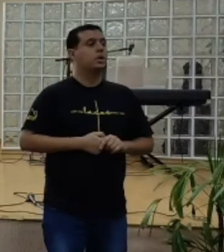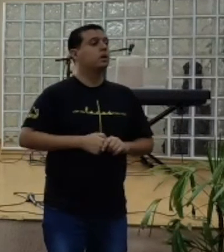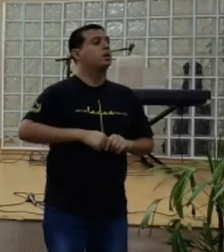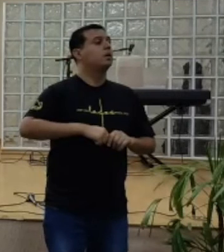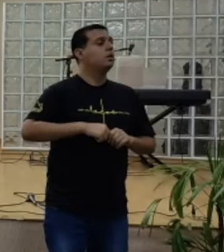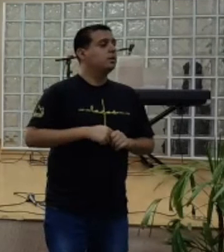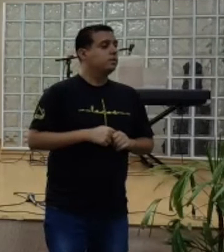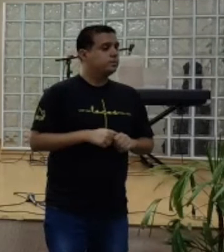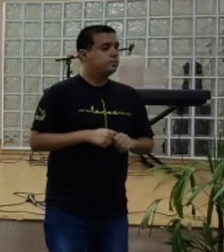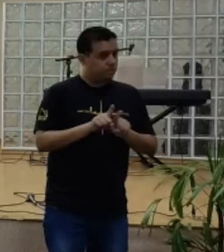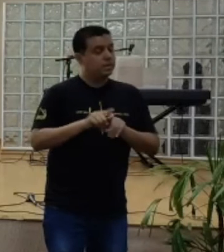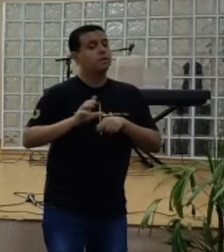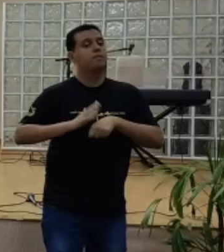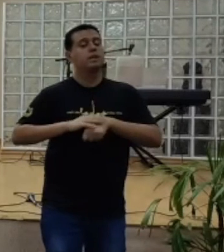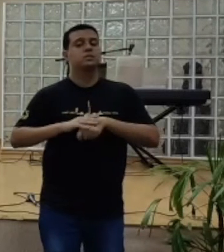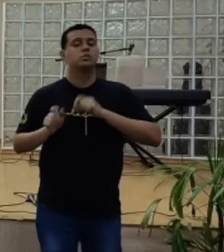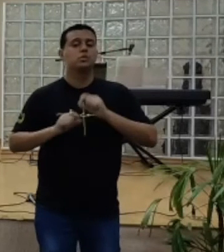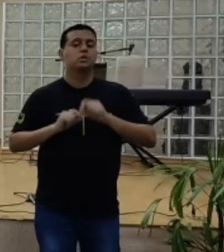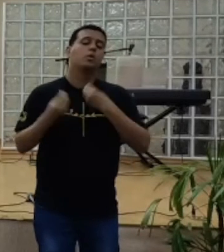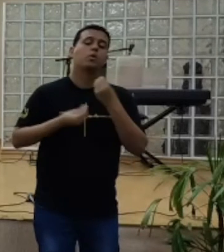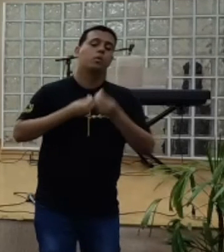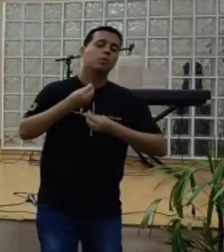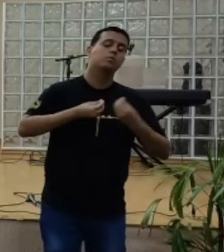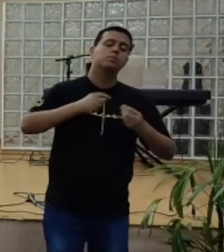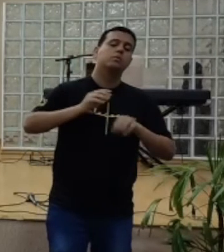que fazemos com essa história